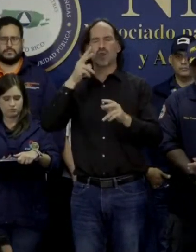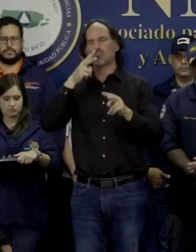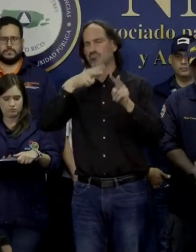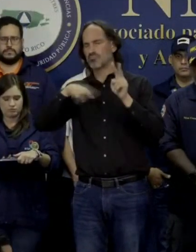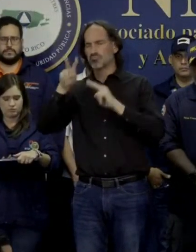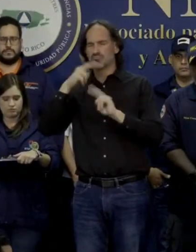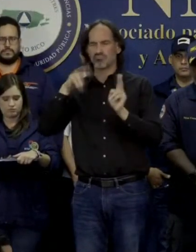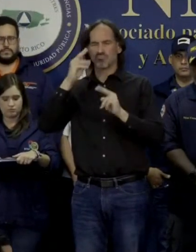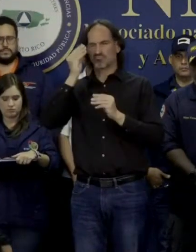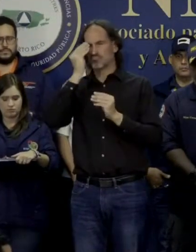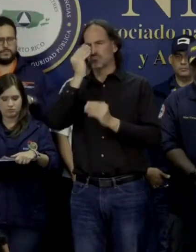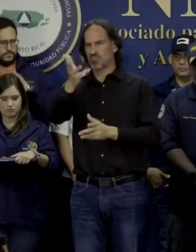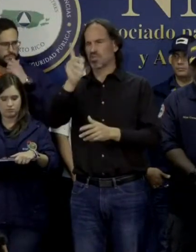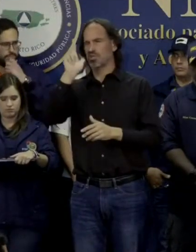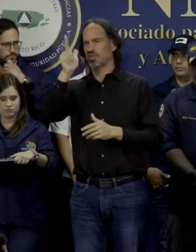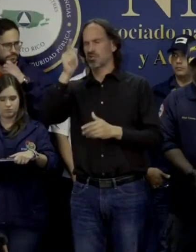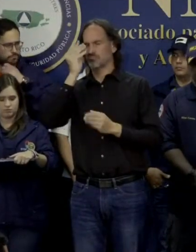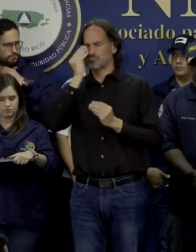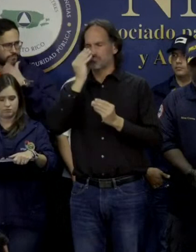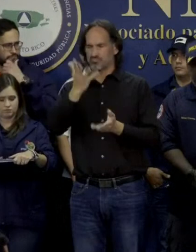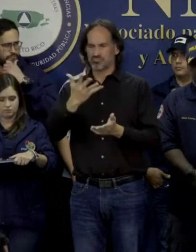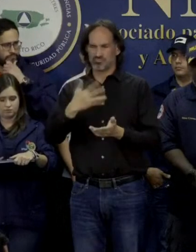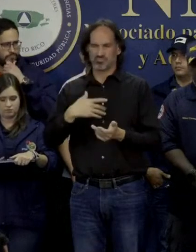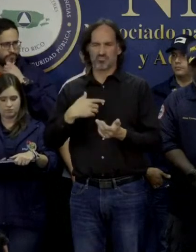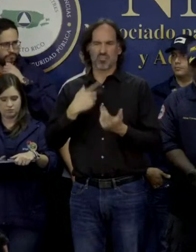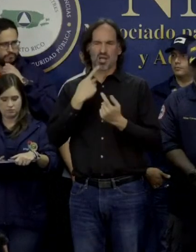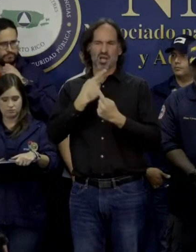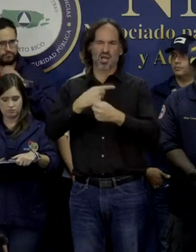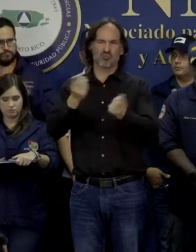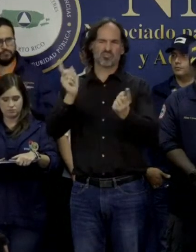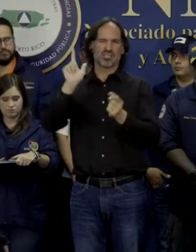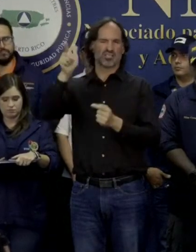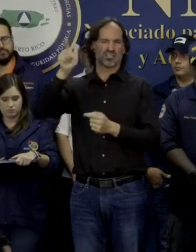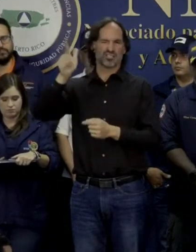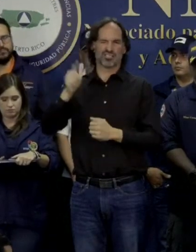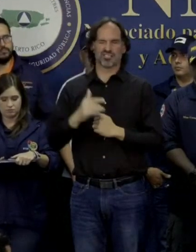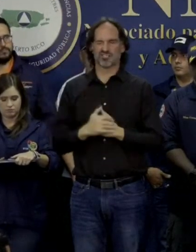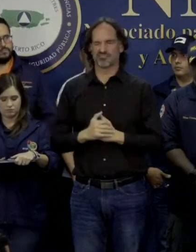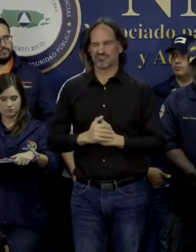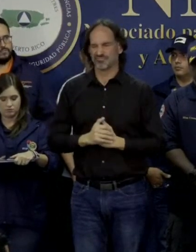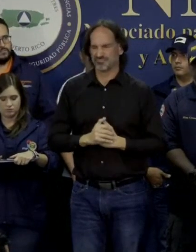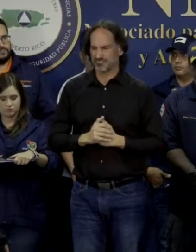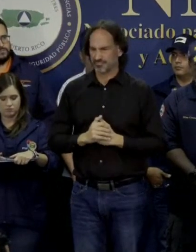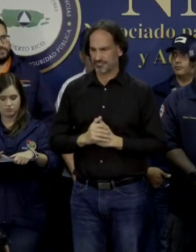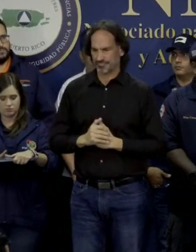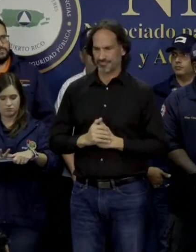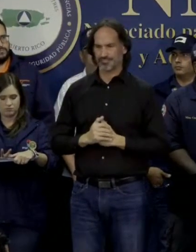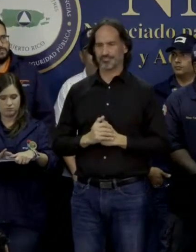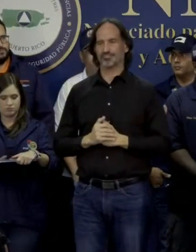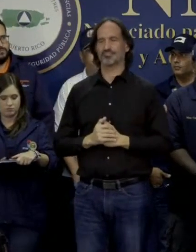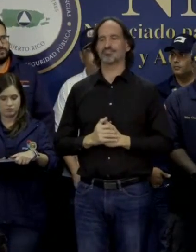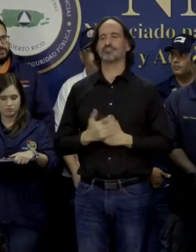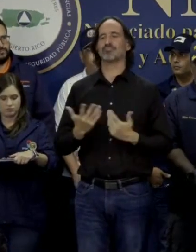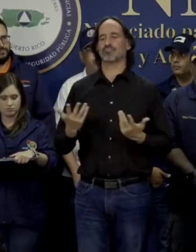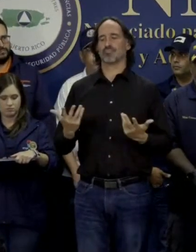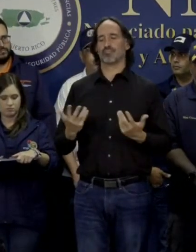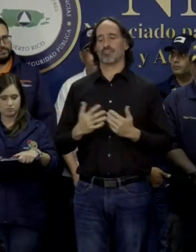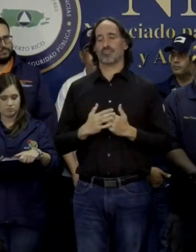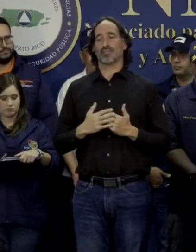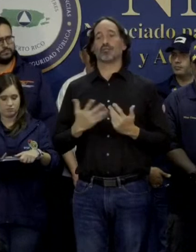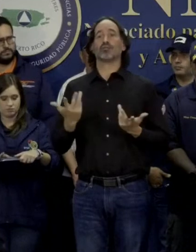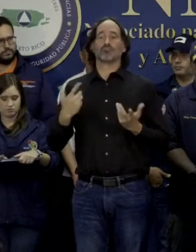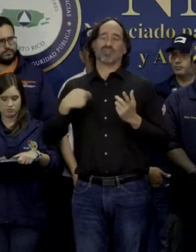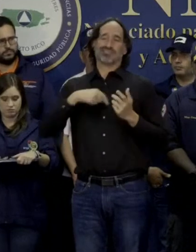asesorar en su momento y hacemos el anuncio que corresponda. Obviamente esas medidas tienen un impacto fiscal, habría